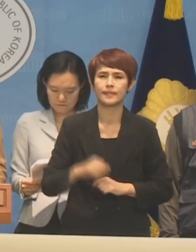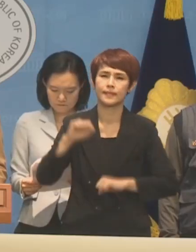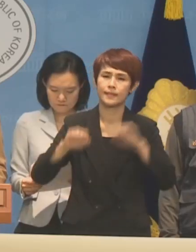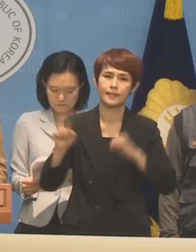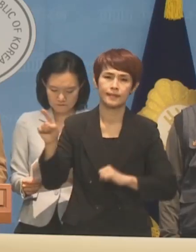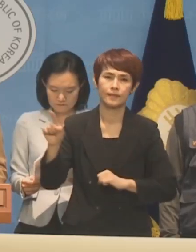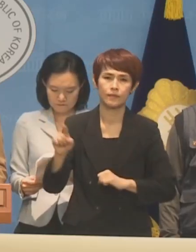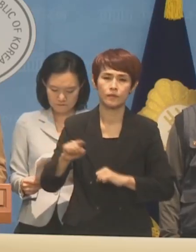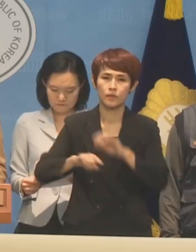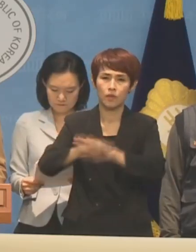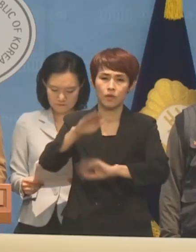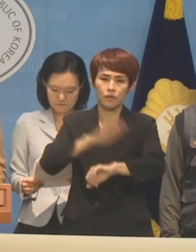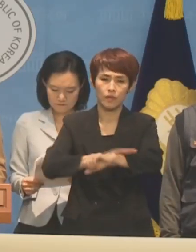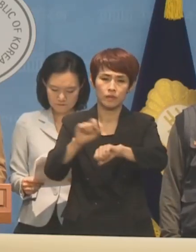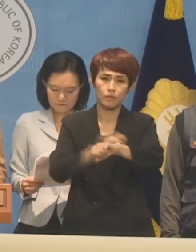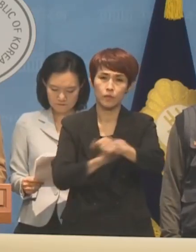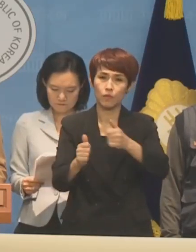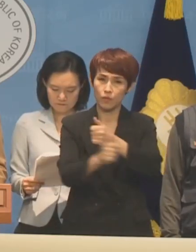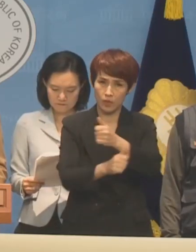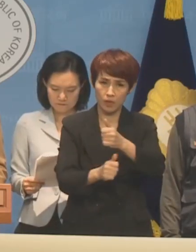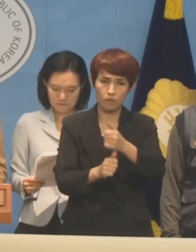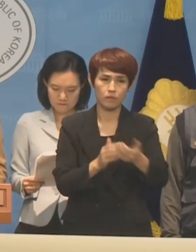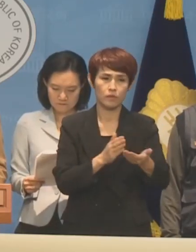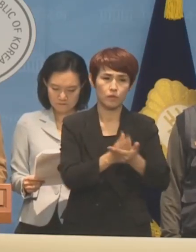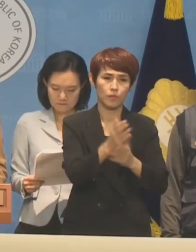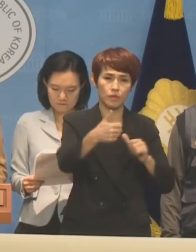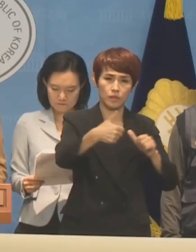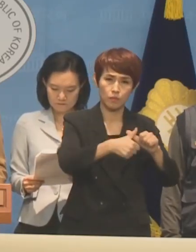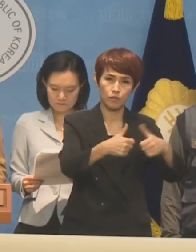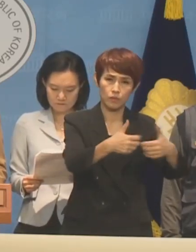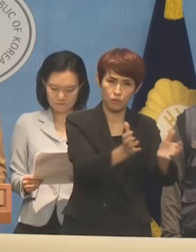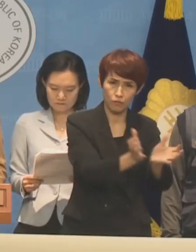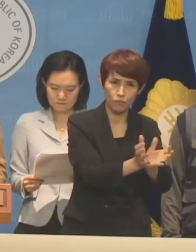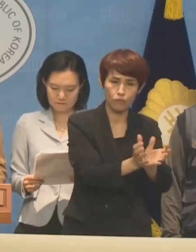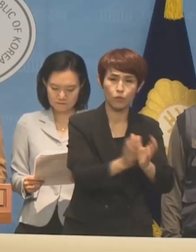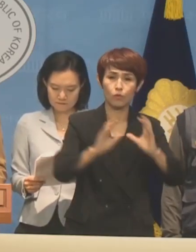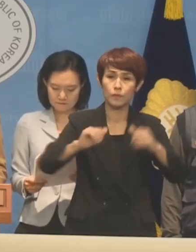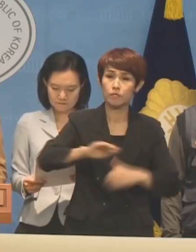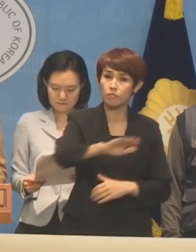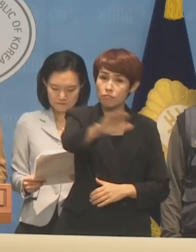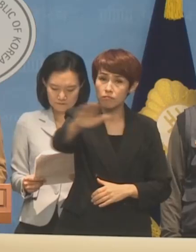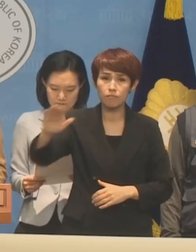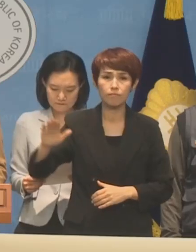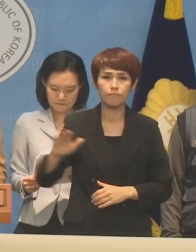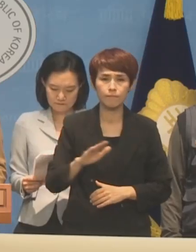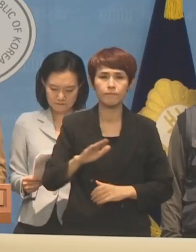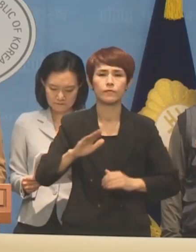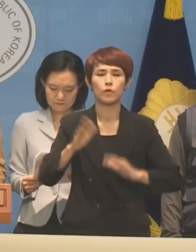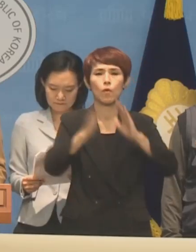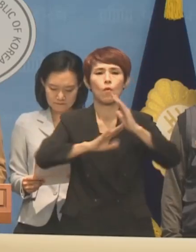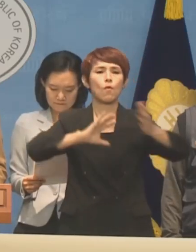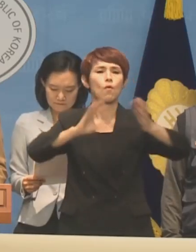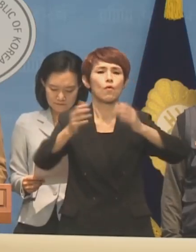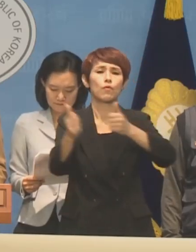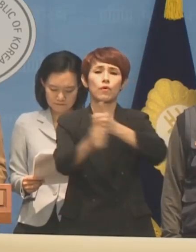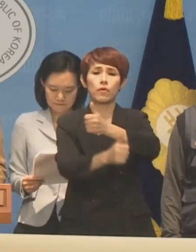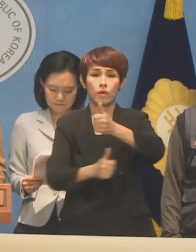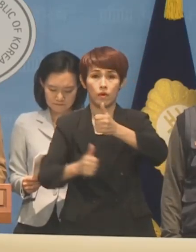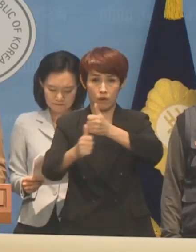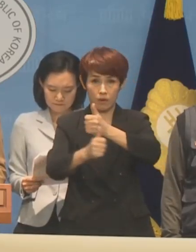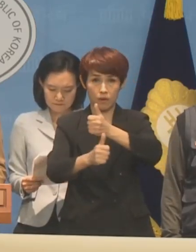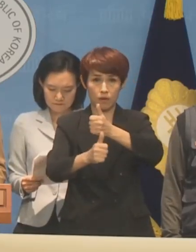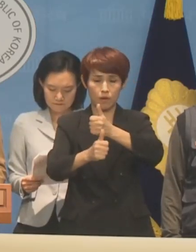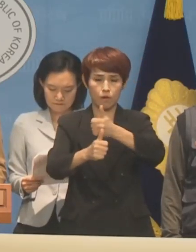특위, 전문가 자문기구, 마침내 전 국민을 대상으로 시민 공론화위원회라는